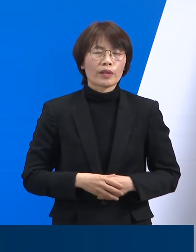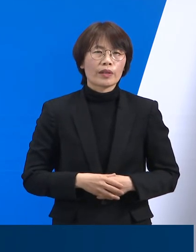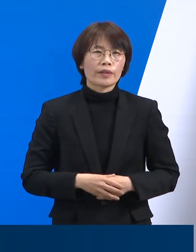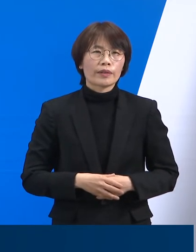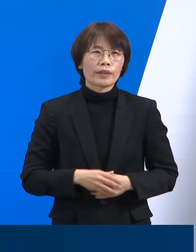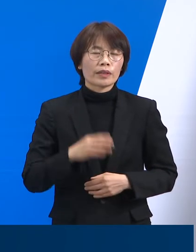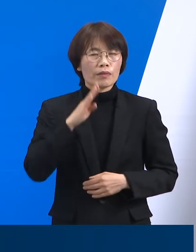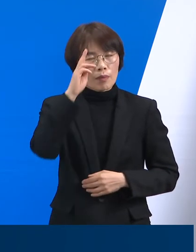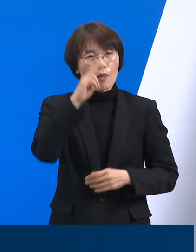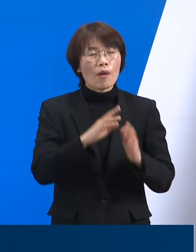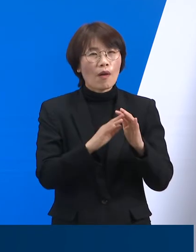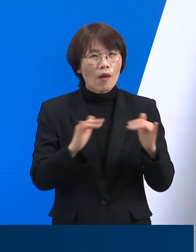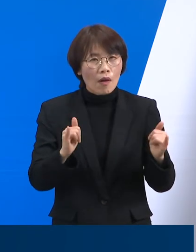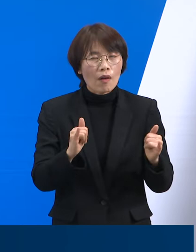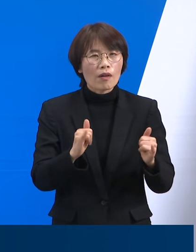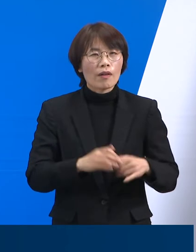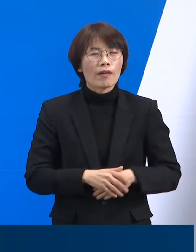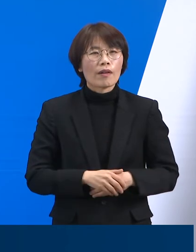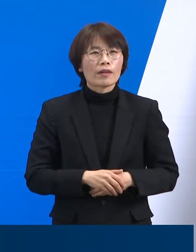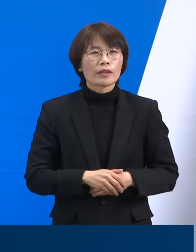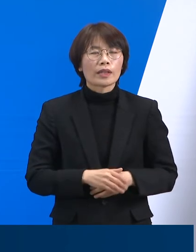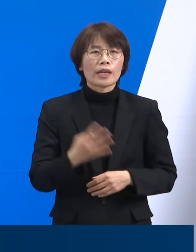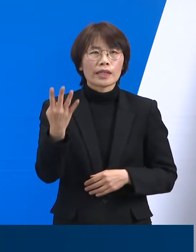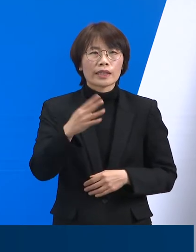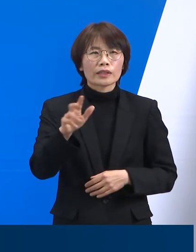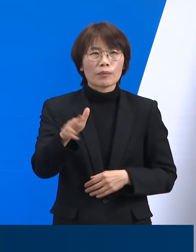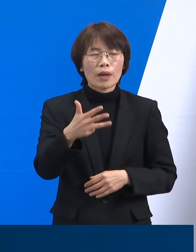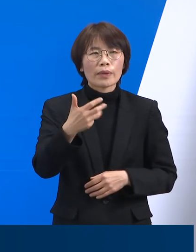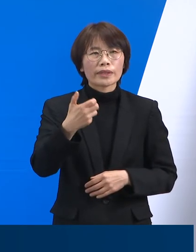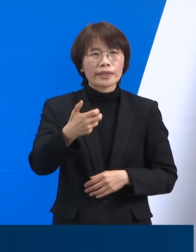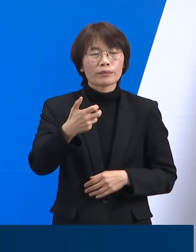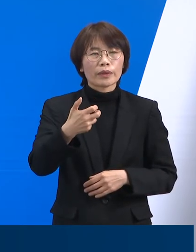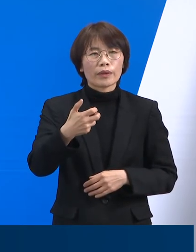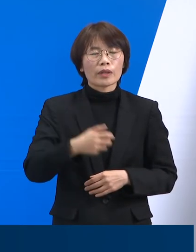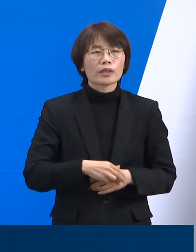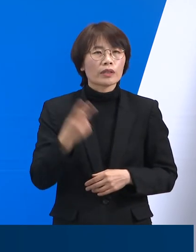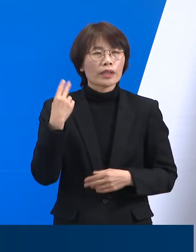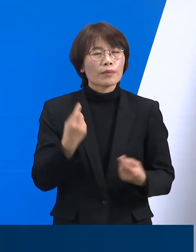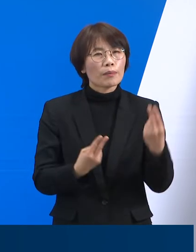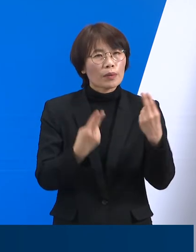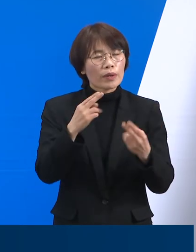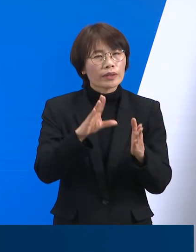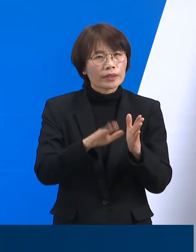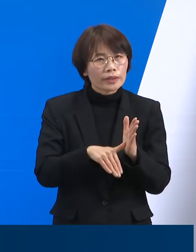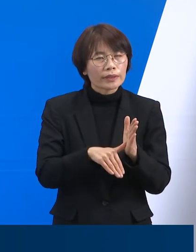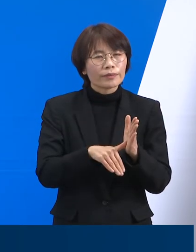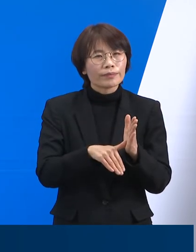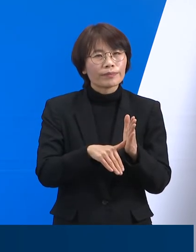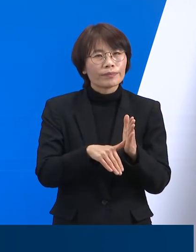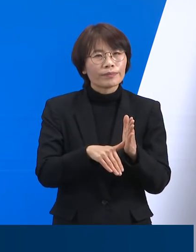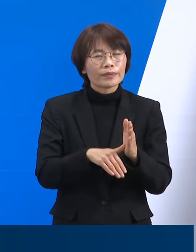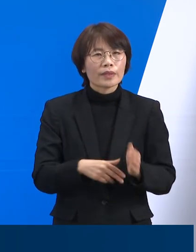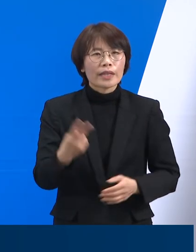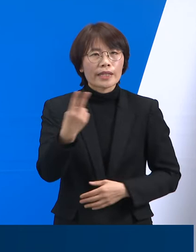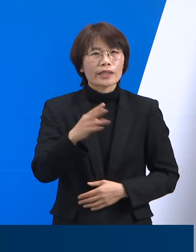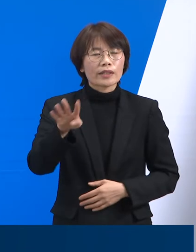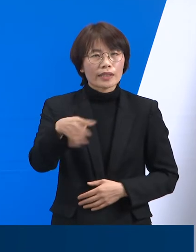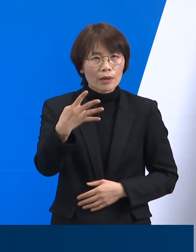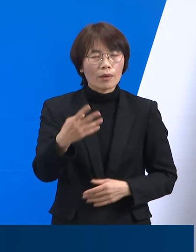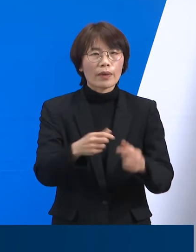60세 이상 연령층은 4,680명을 기록하여 전주의 2,280명 대비